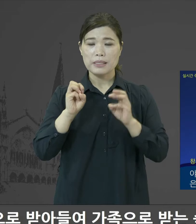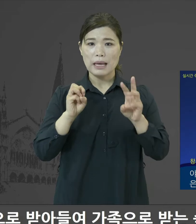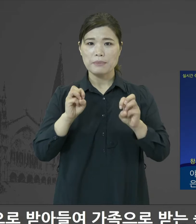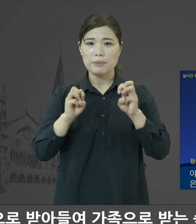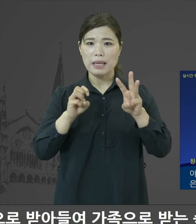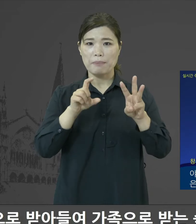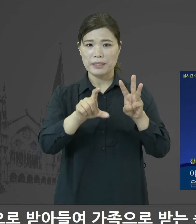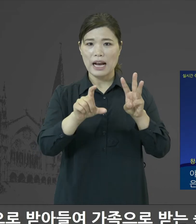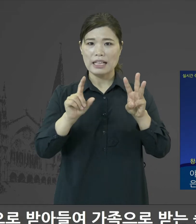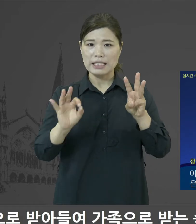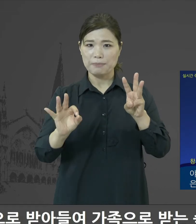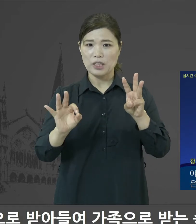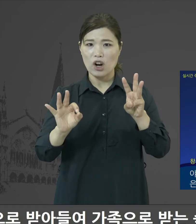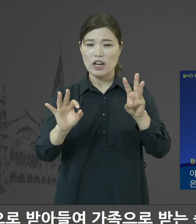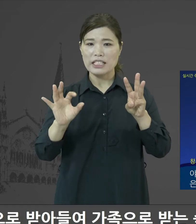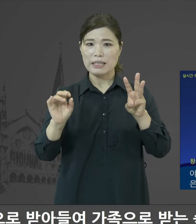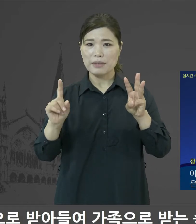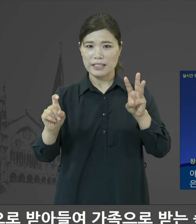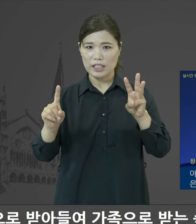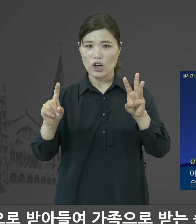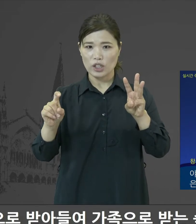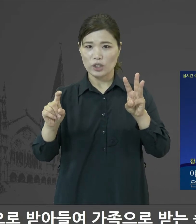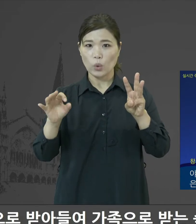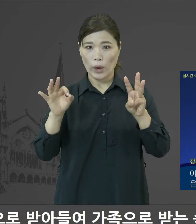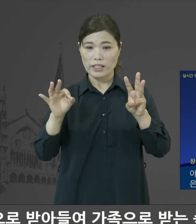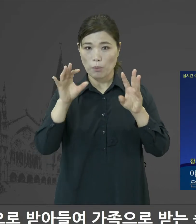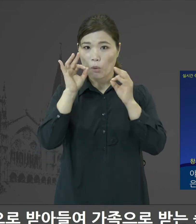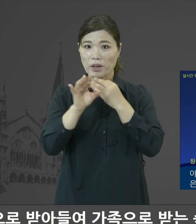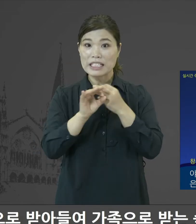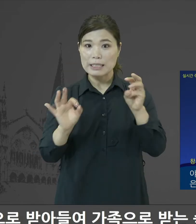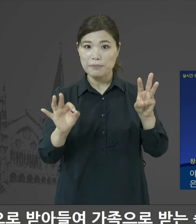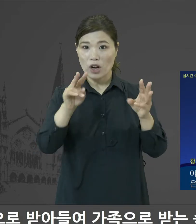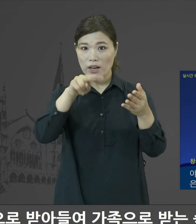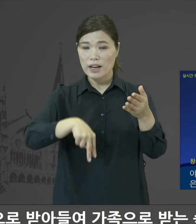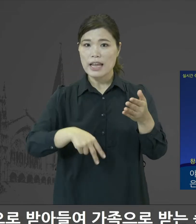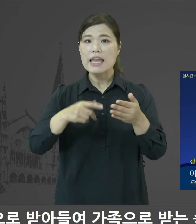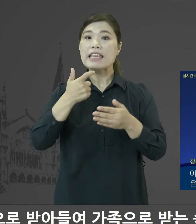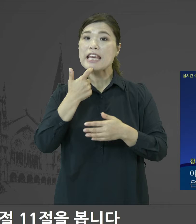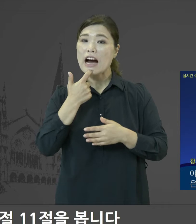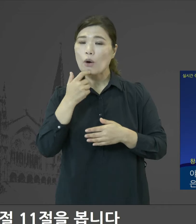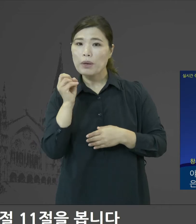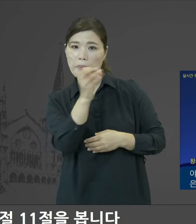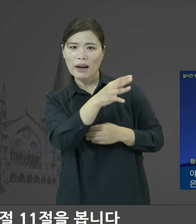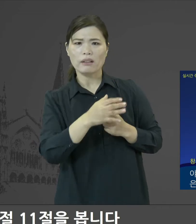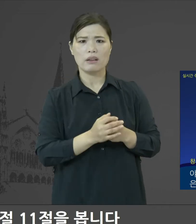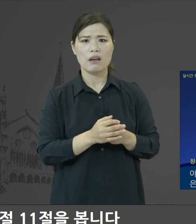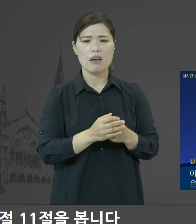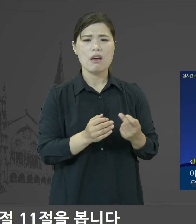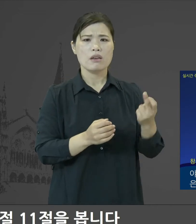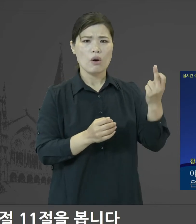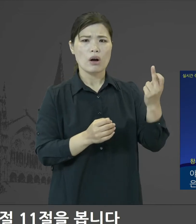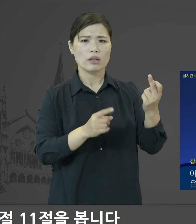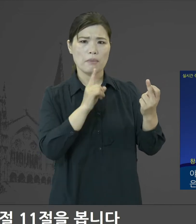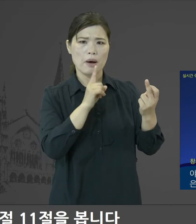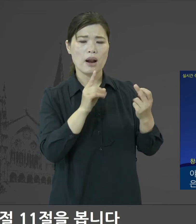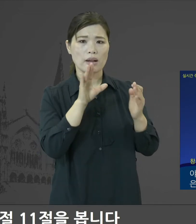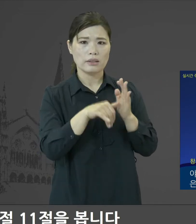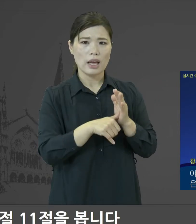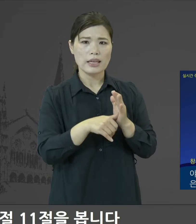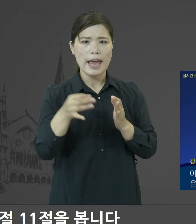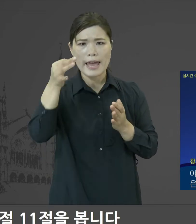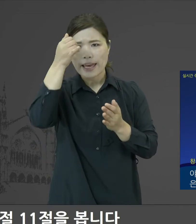통해서 보겠습니다. 10절 제가 읽어드리기 시작합니다. 야곱이 이르되 그렇지 아니하나이다. 에서가 예물